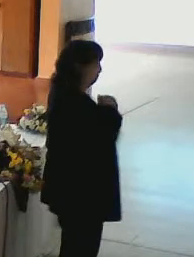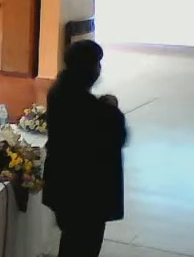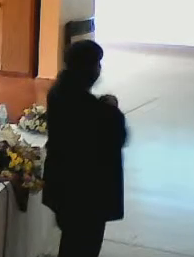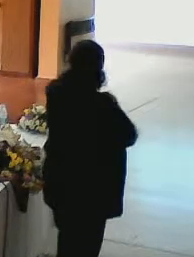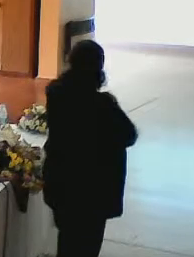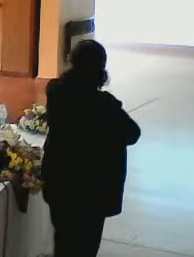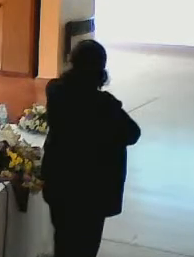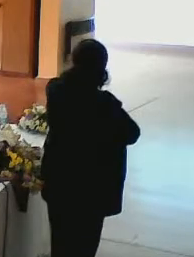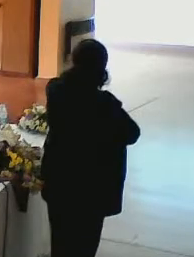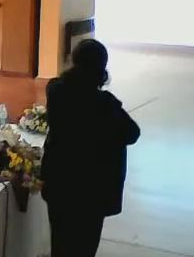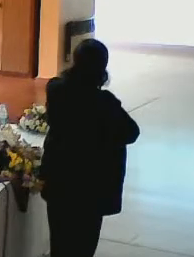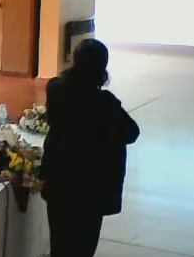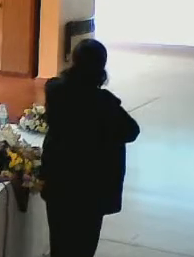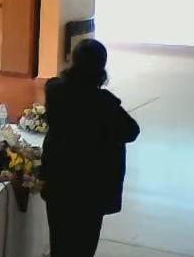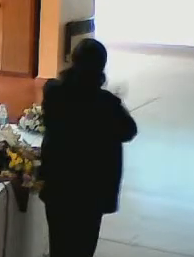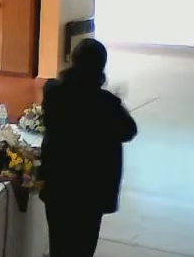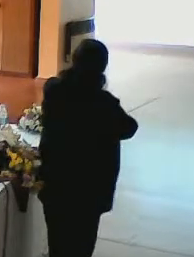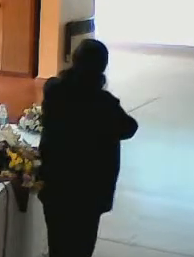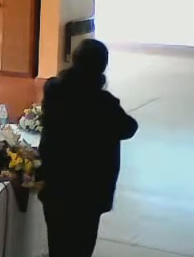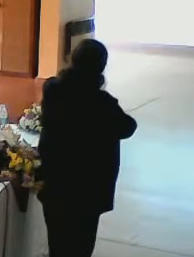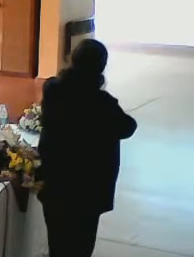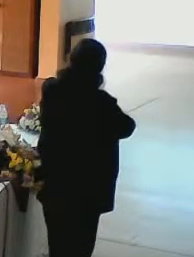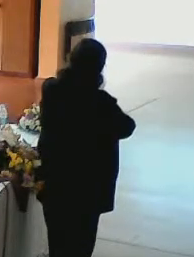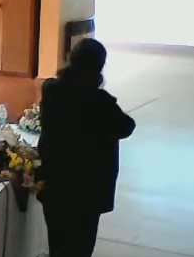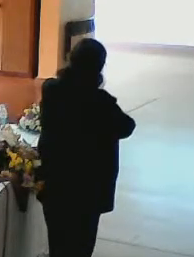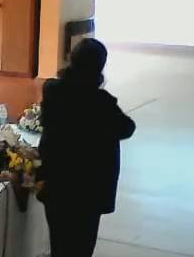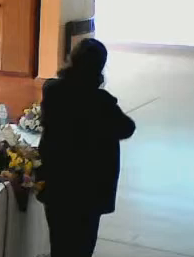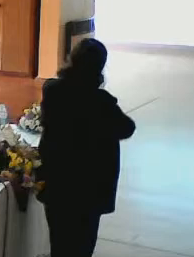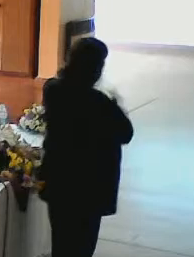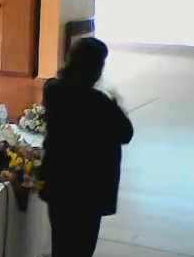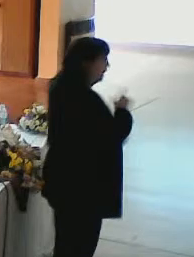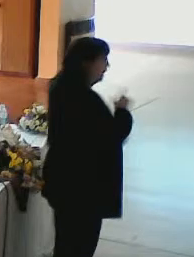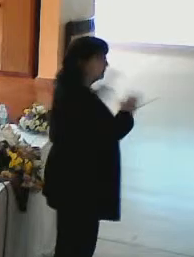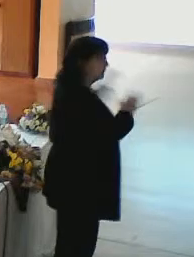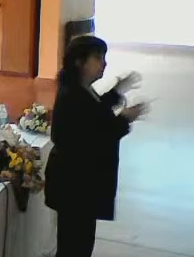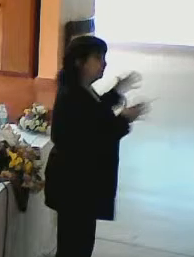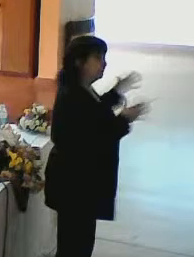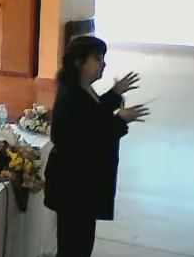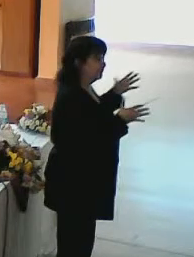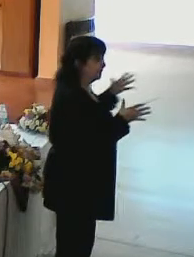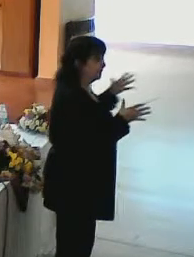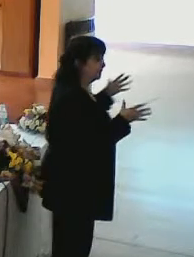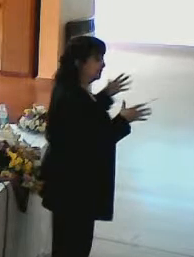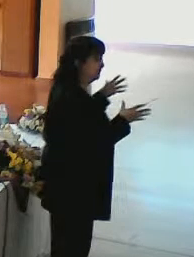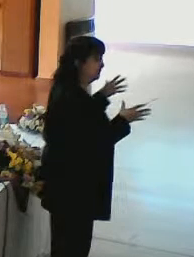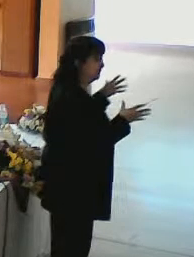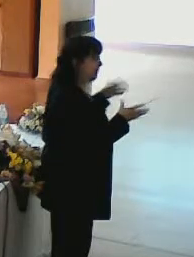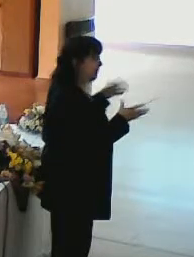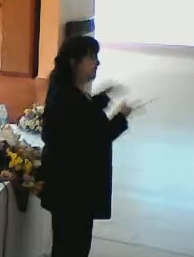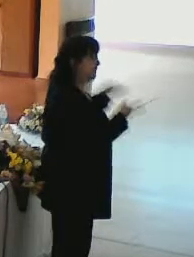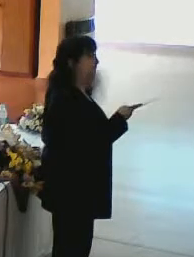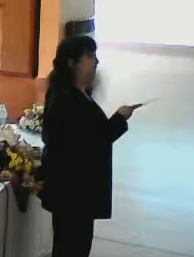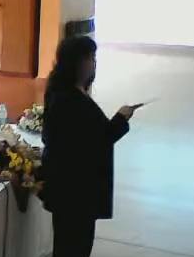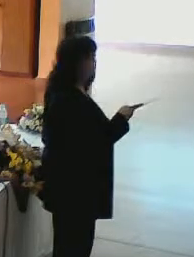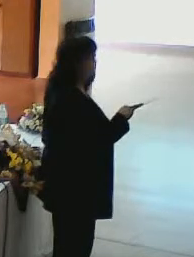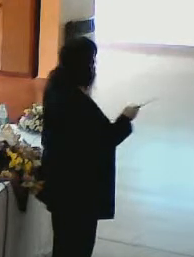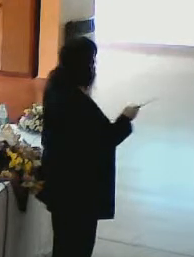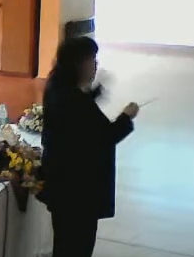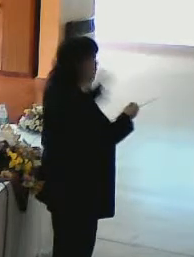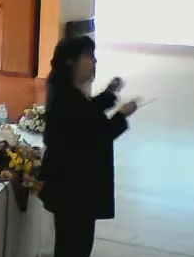Bueno, llegamos a la parte más importante, el